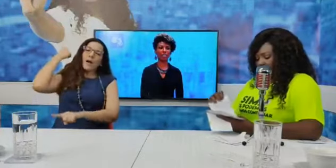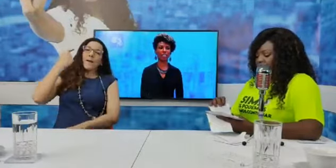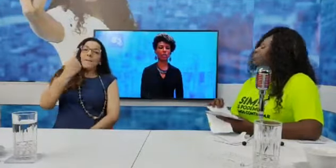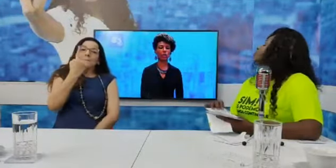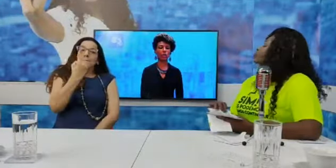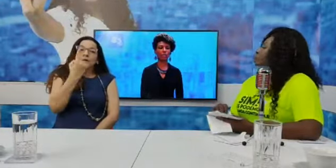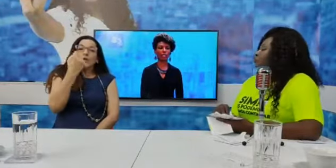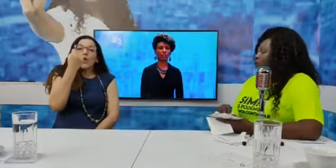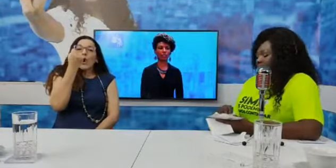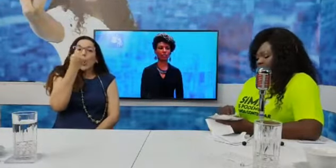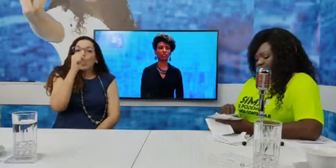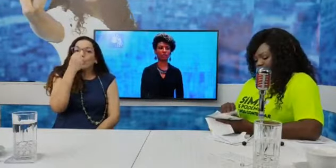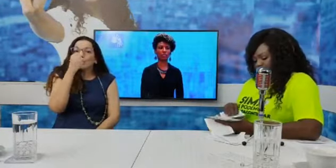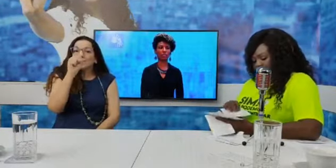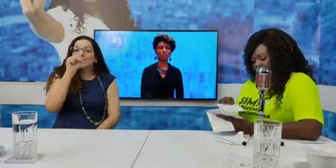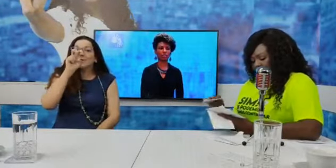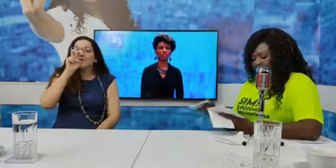na história.